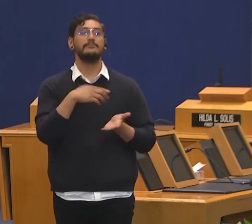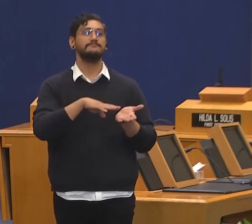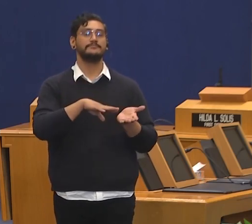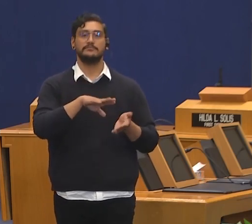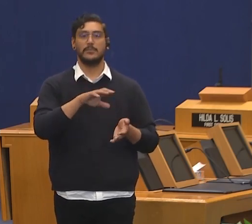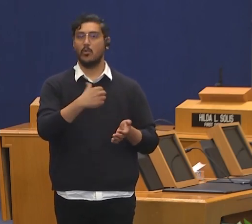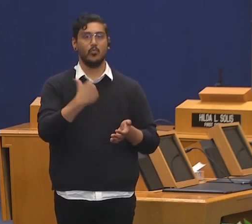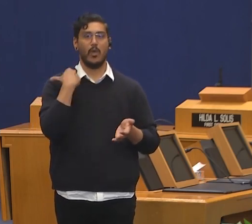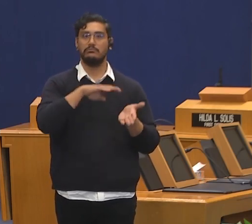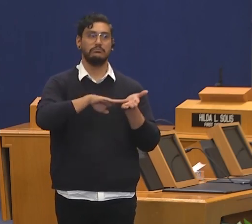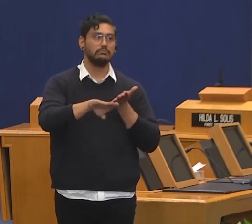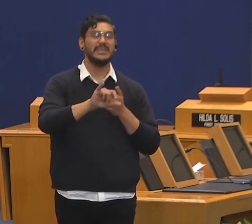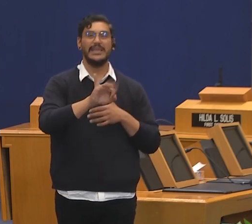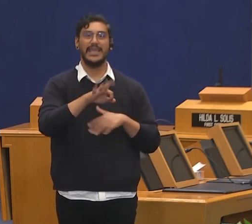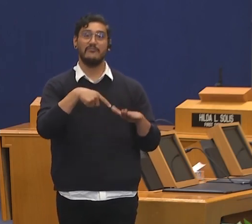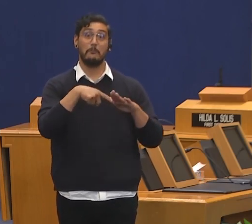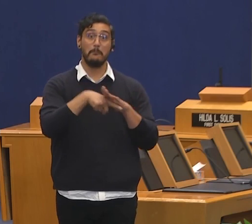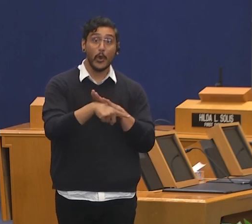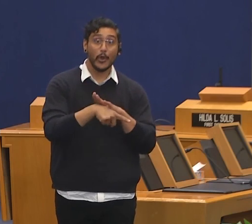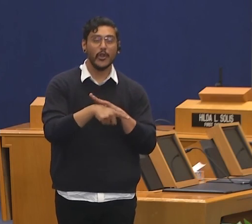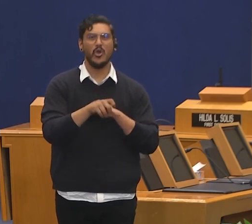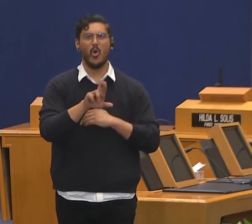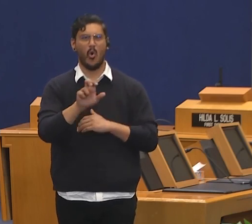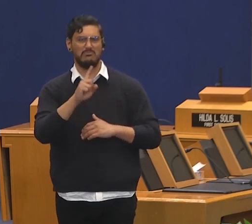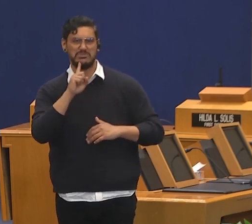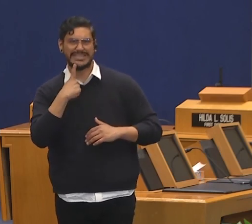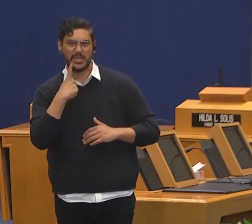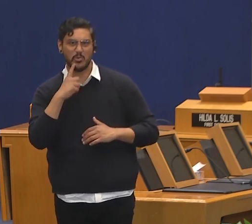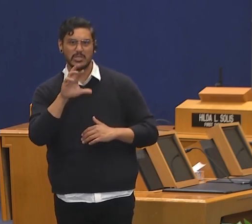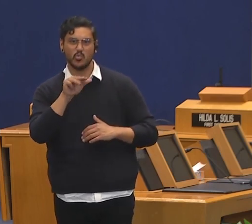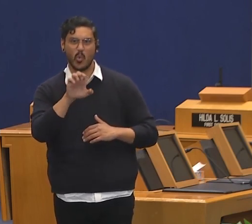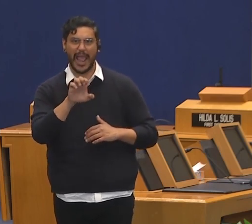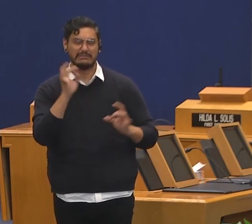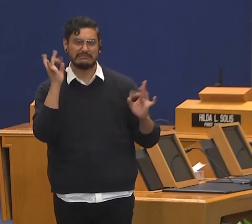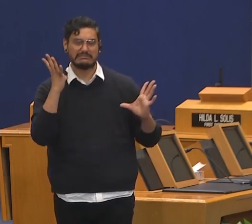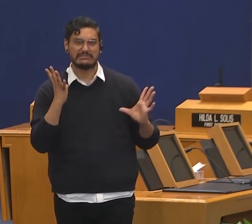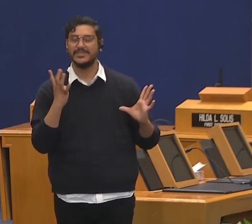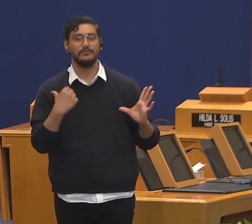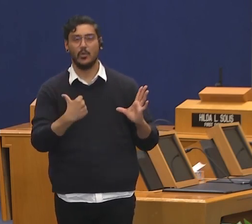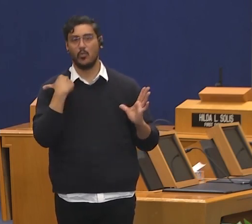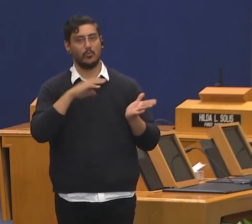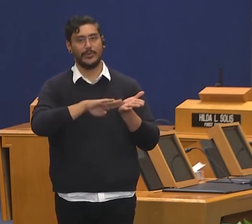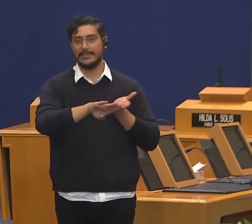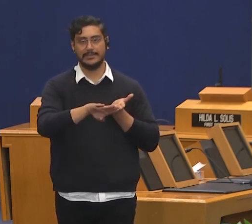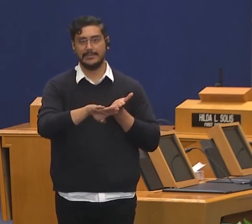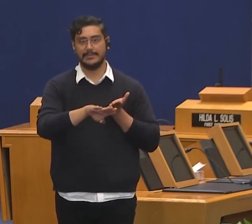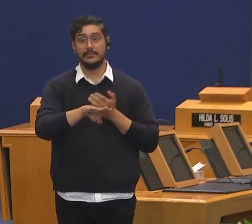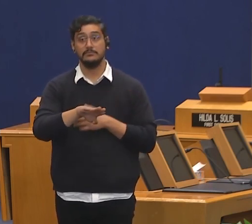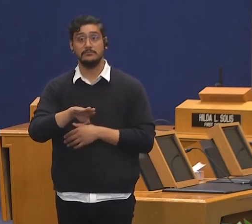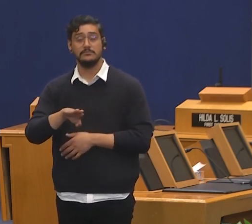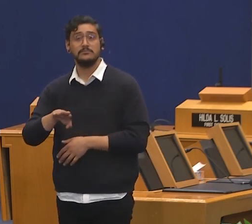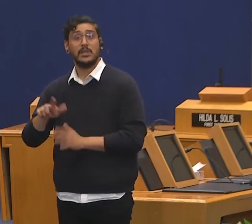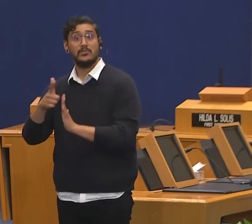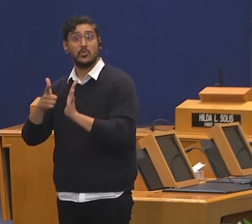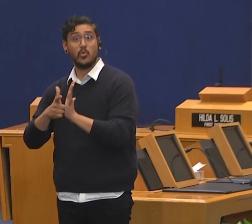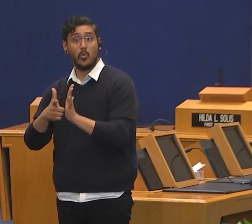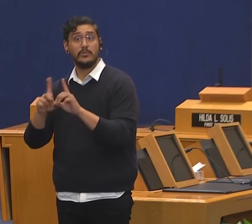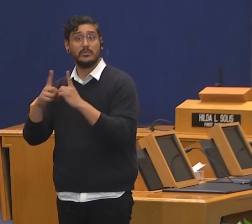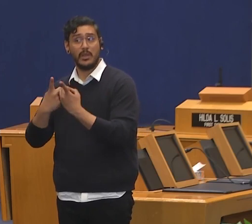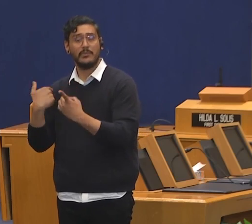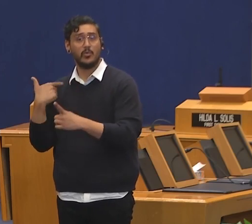asesinato u otros crímenes violentos y serios. Durante esta pandemia, la Fiscalía continúa trabajando con nuestros socios en el sistema